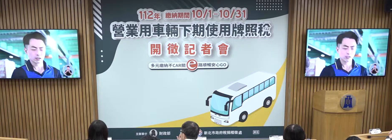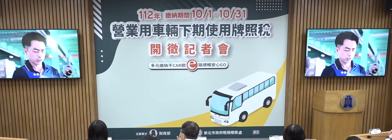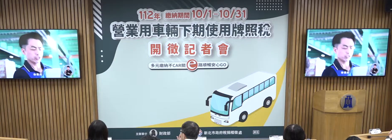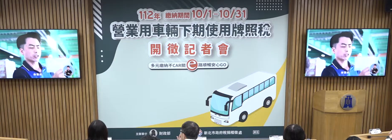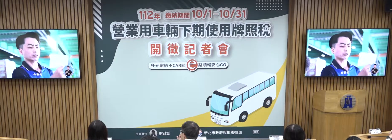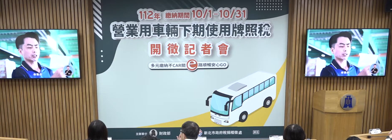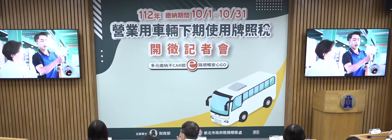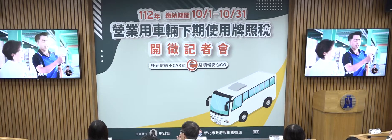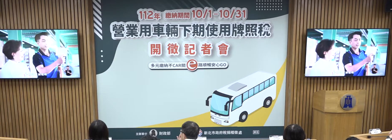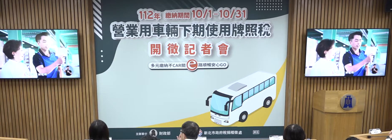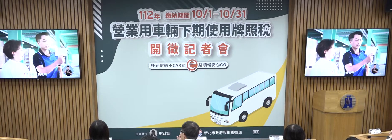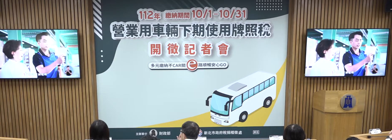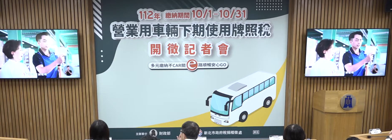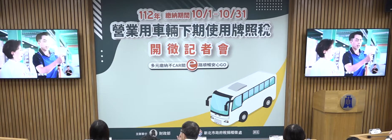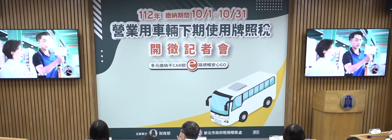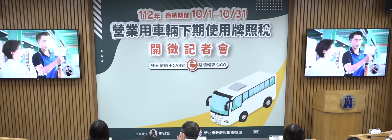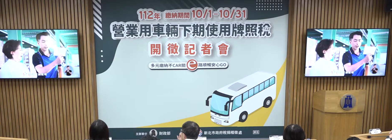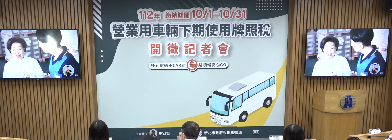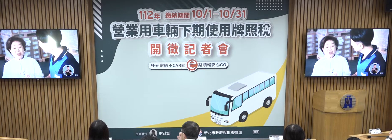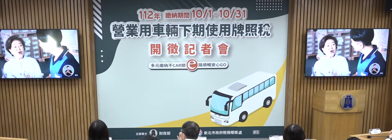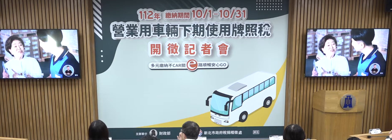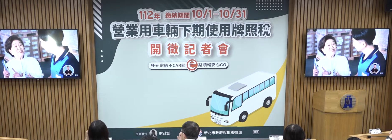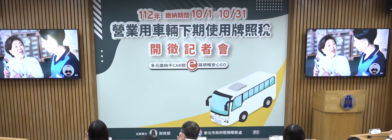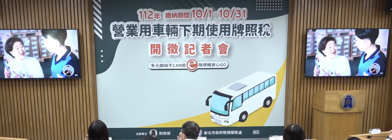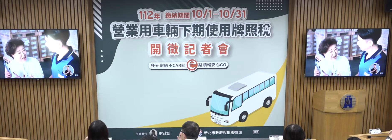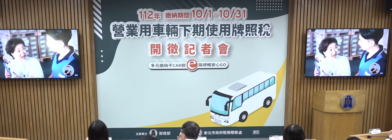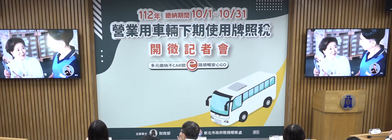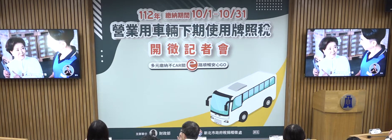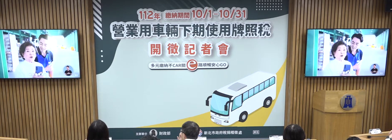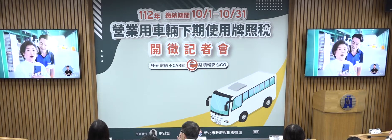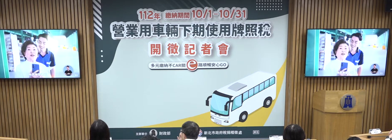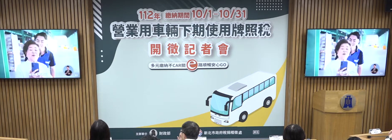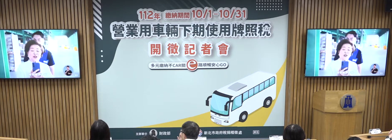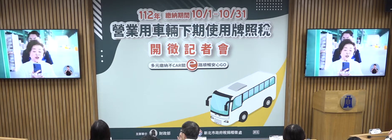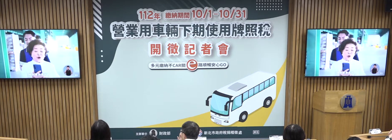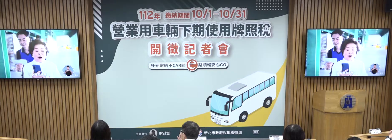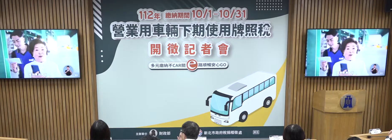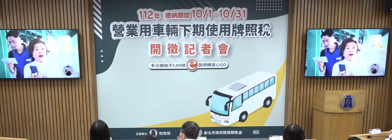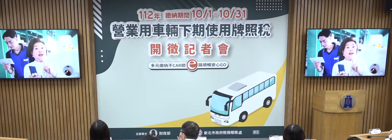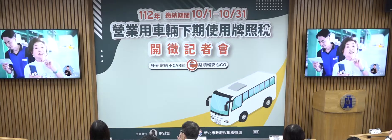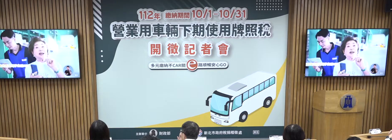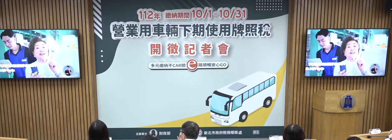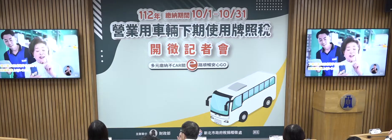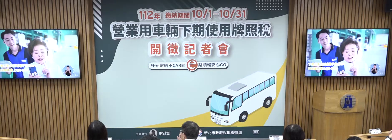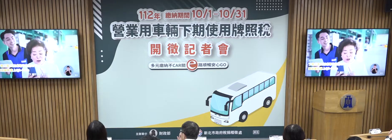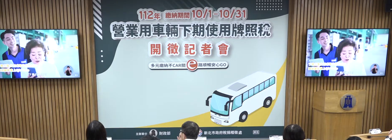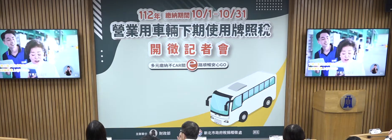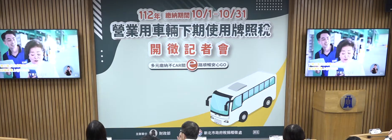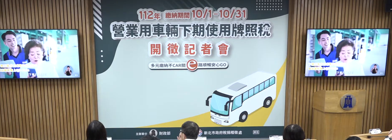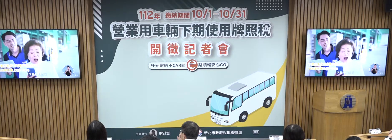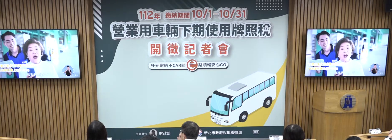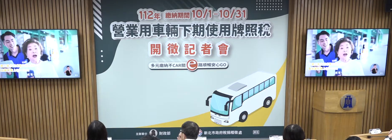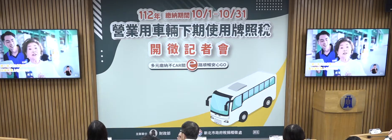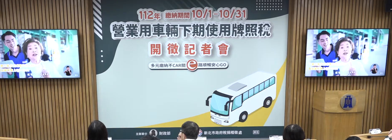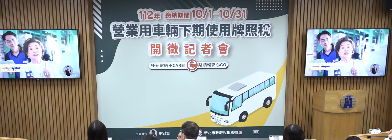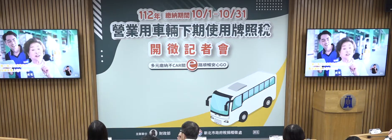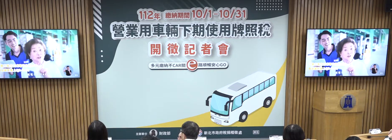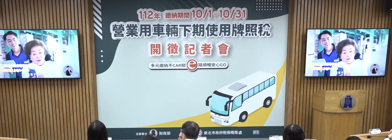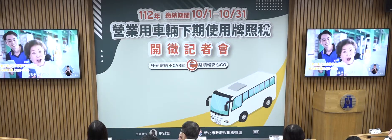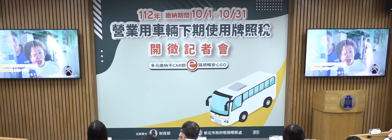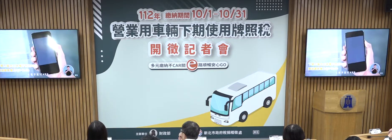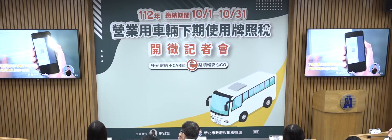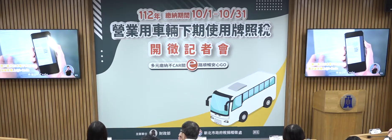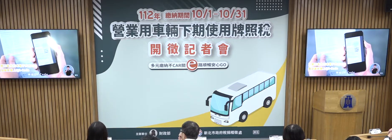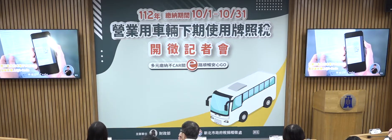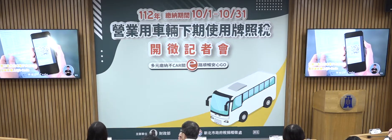税哦？ 你交的爱诚实纳税啊。 用这的，收到缴款书后，下载行动支付和电子支